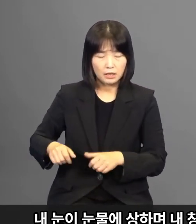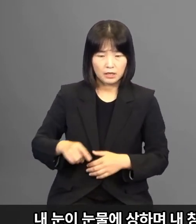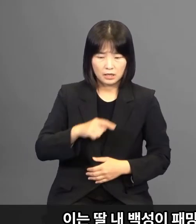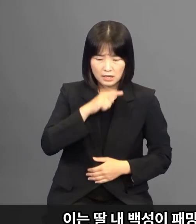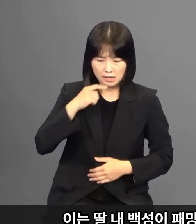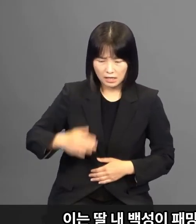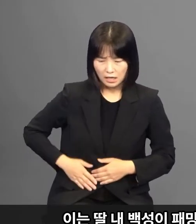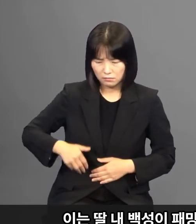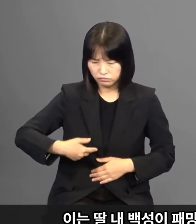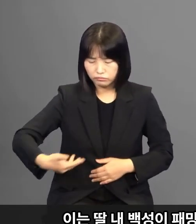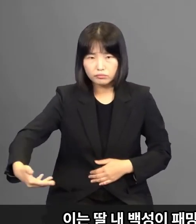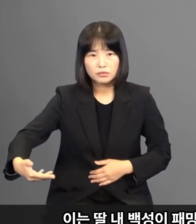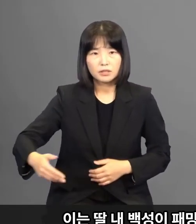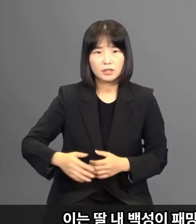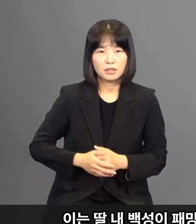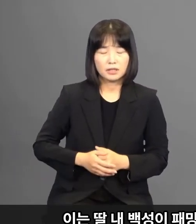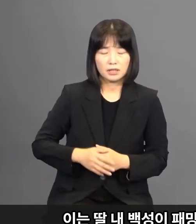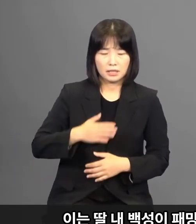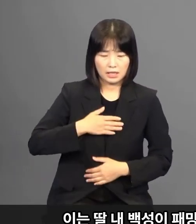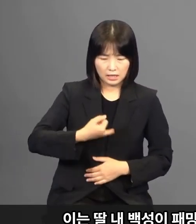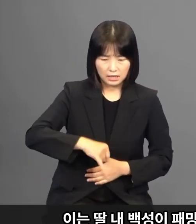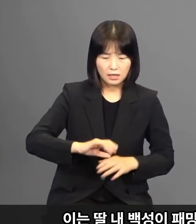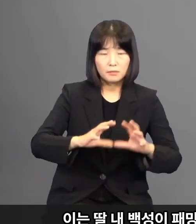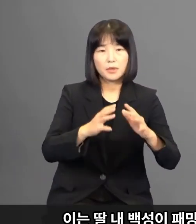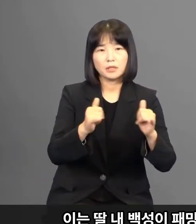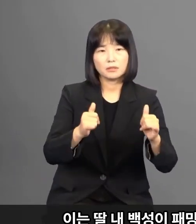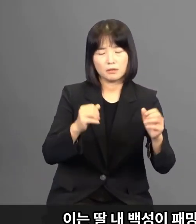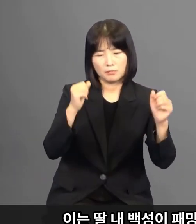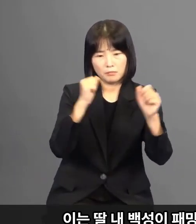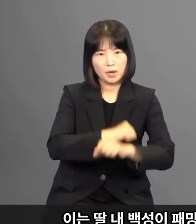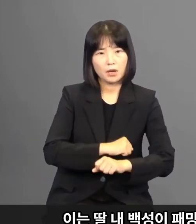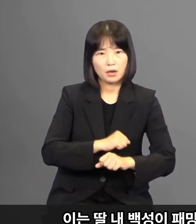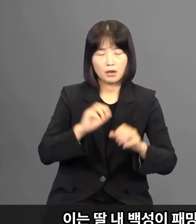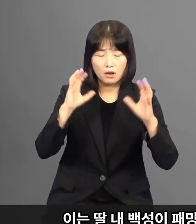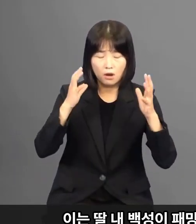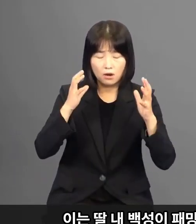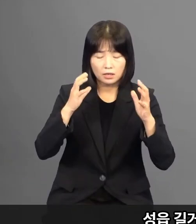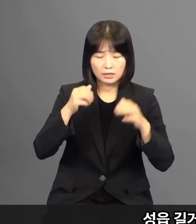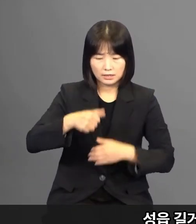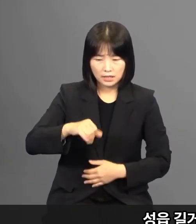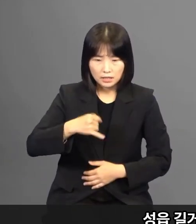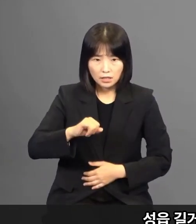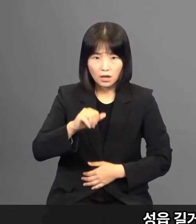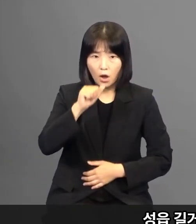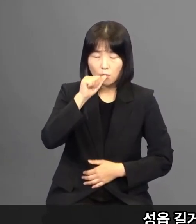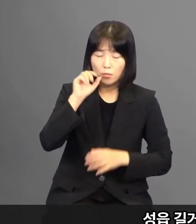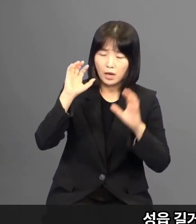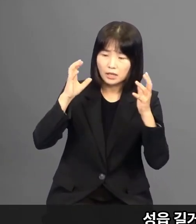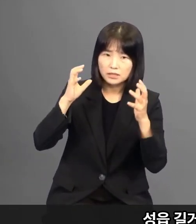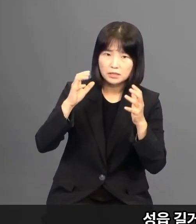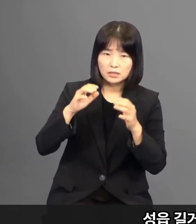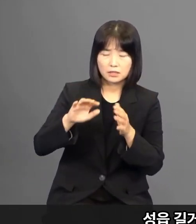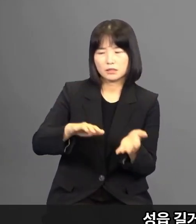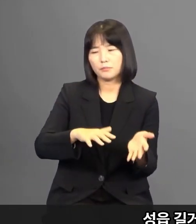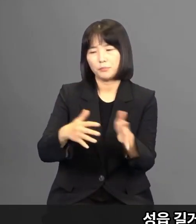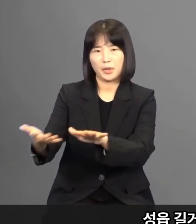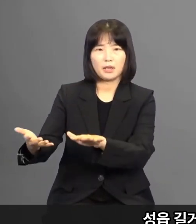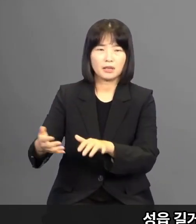쏟아졌으니 이는 딸 내 백성이 패망하여 어린 자녀와 젖 먹는 아이들이 성읍 길거리에서